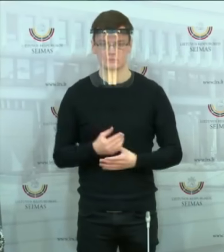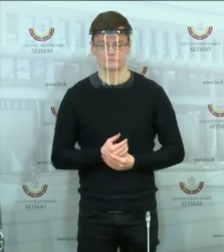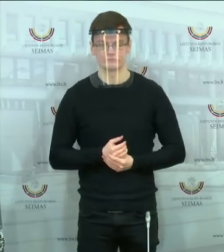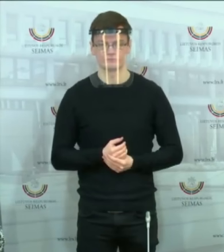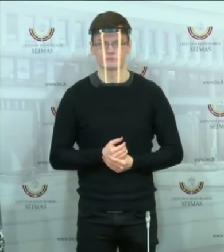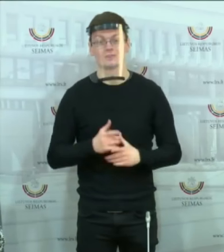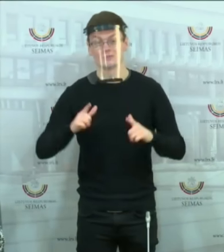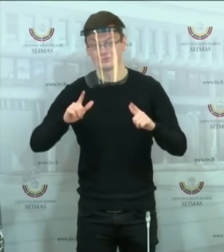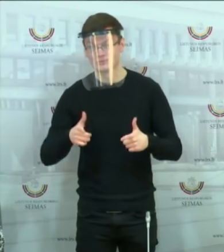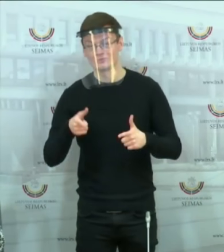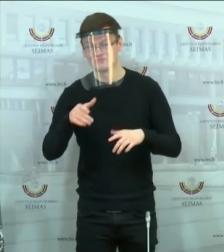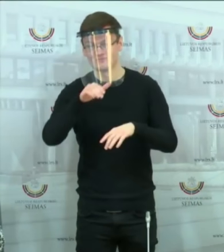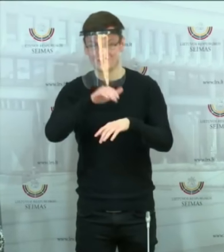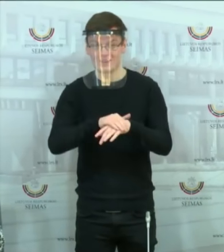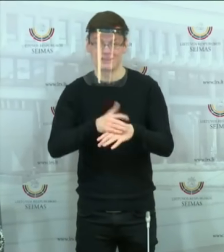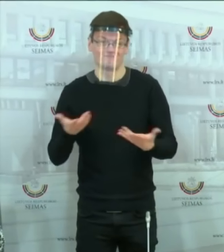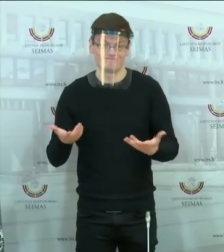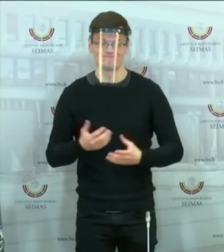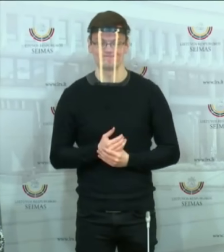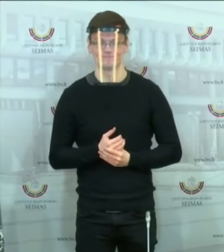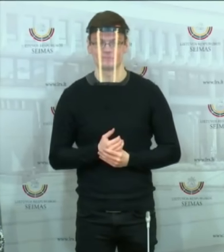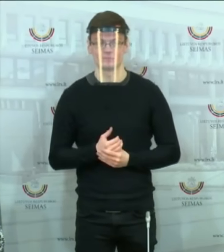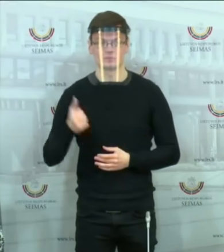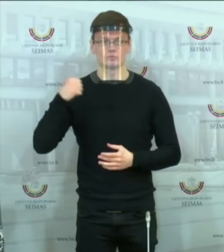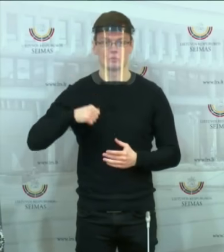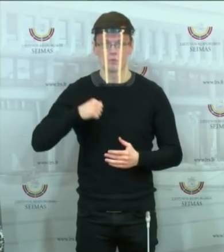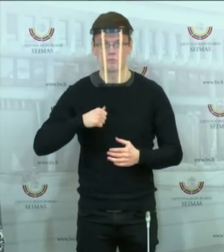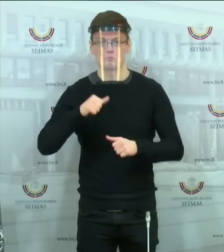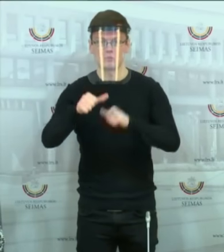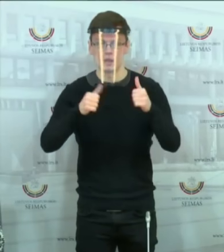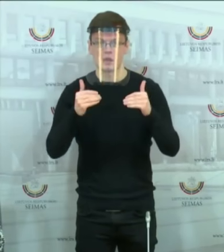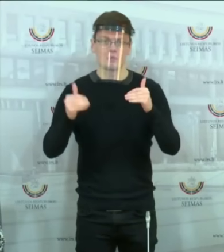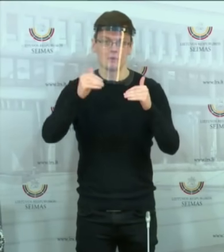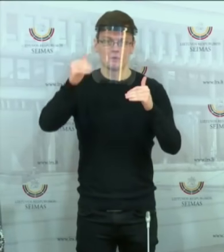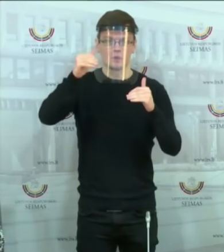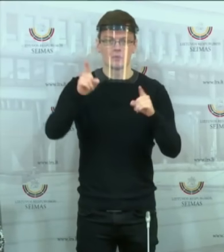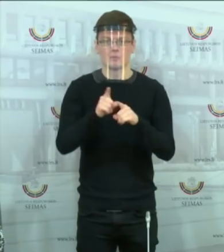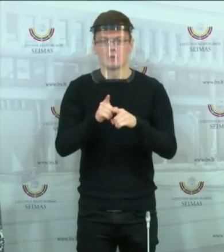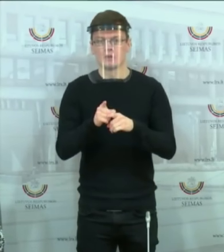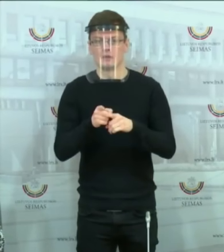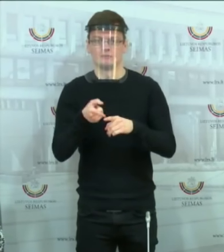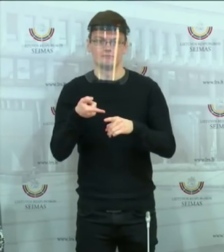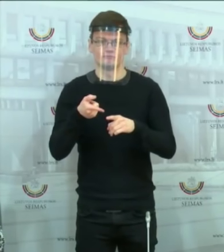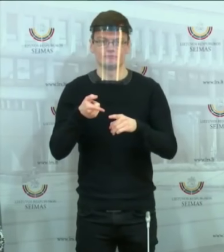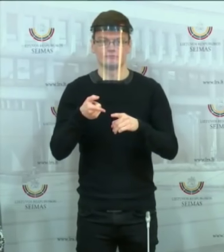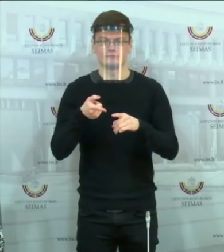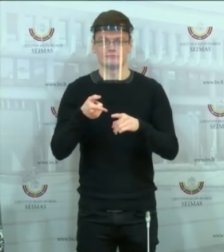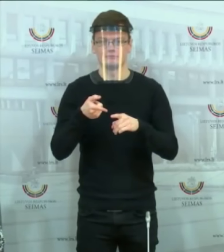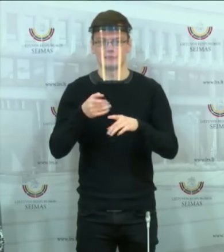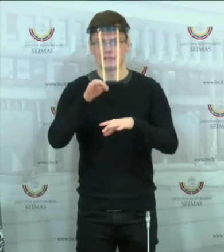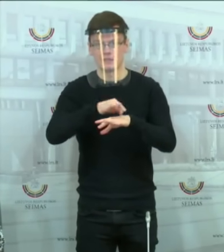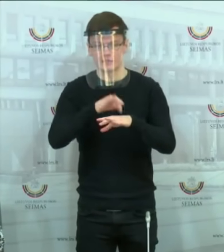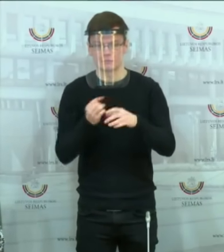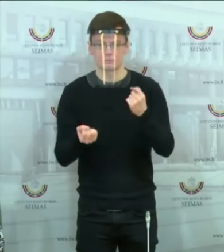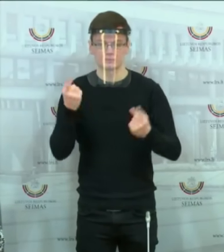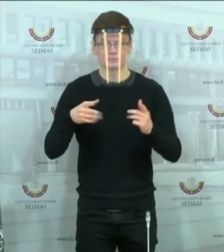nes kas kažkiek metų žmonės natūraliai įgyja tų lėtinių ligų ir rizika žmogui tiesiog yra kas